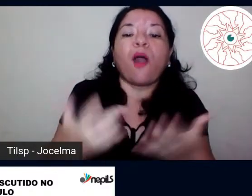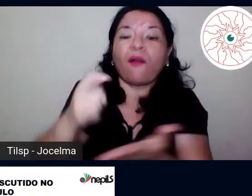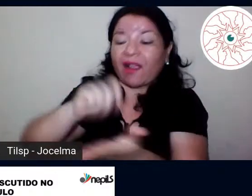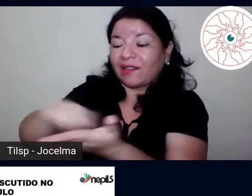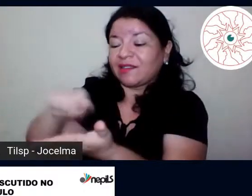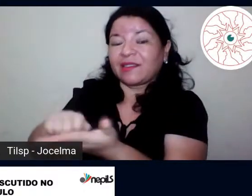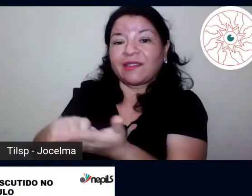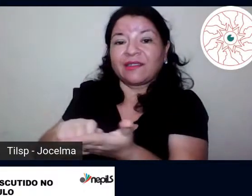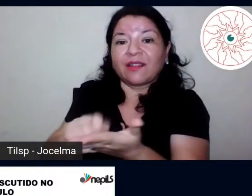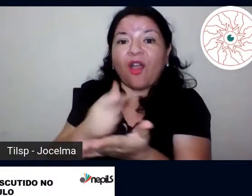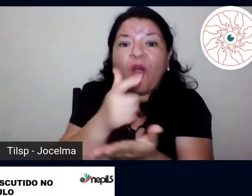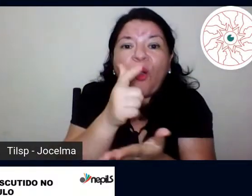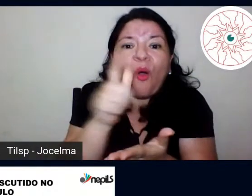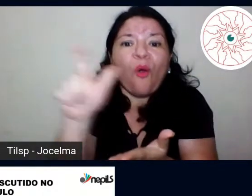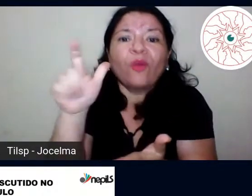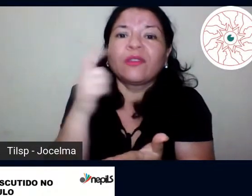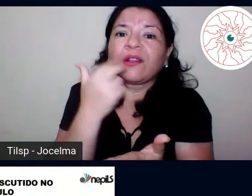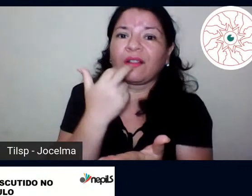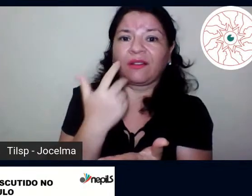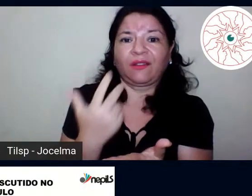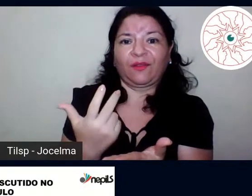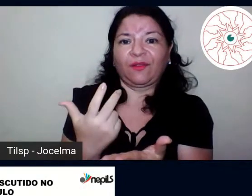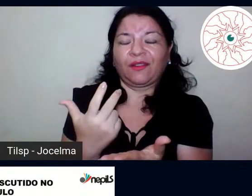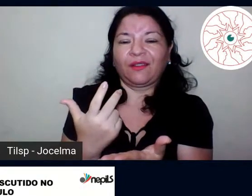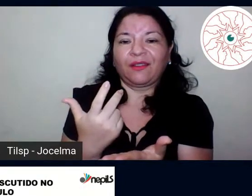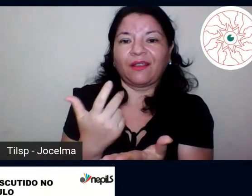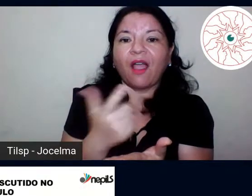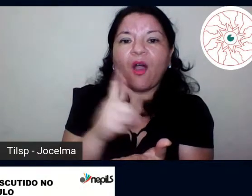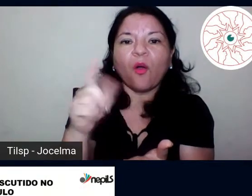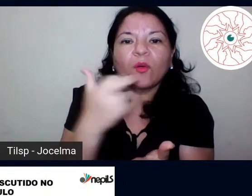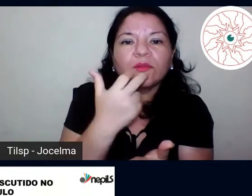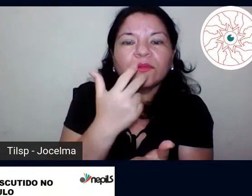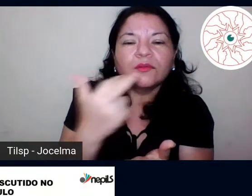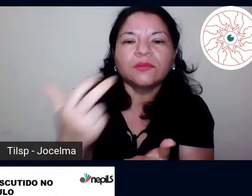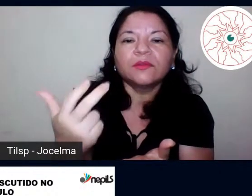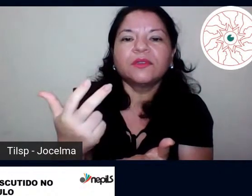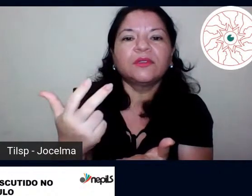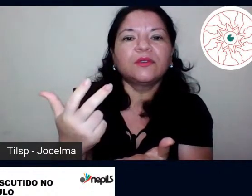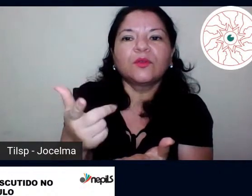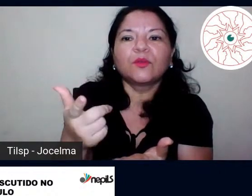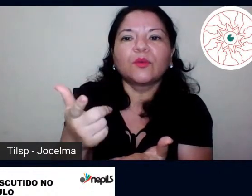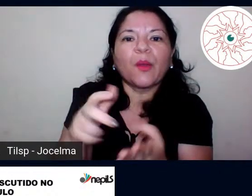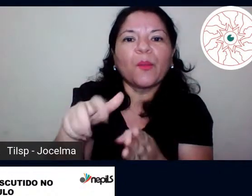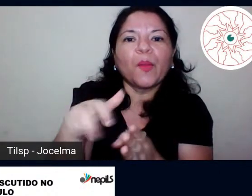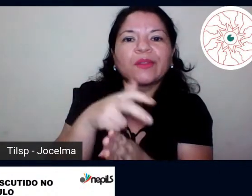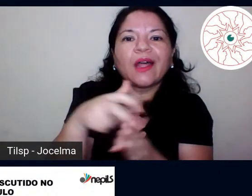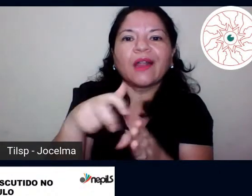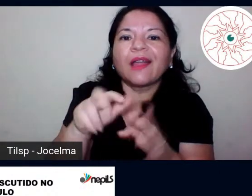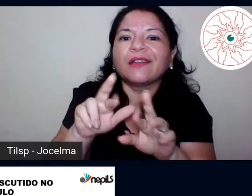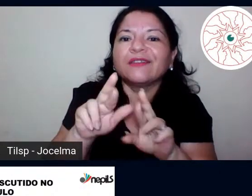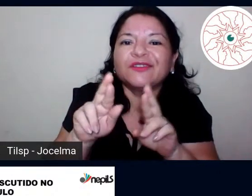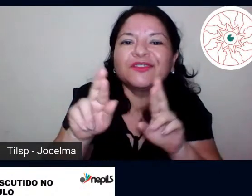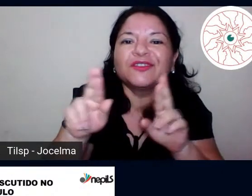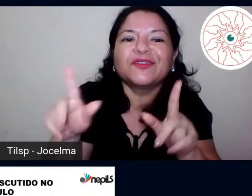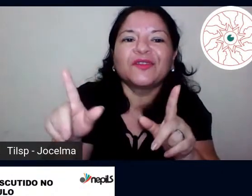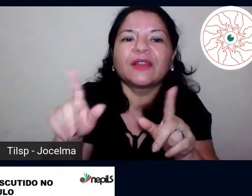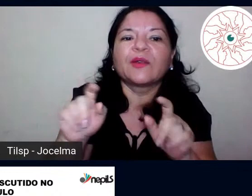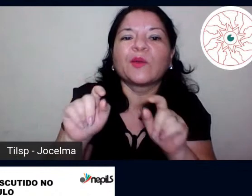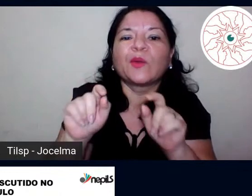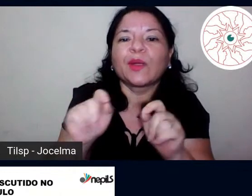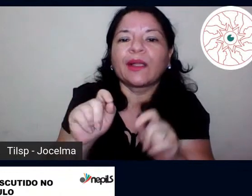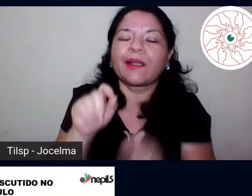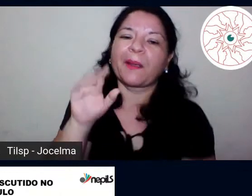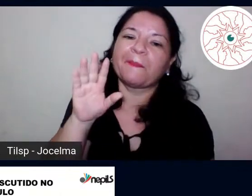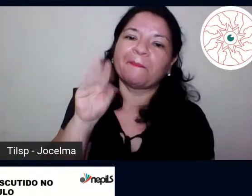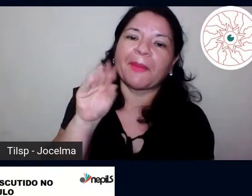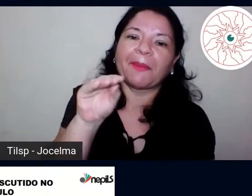uma outra língua e uma língua agora de uma outra modalidade articulatória que é a língua oral. O